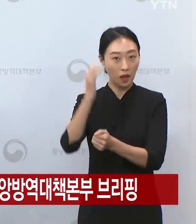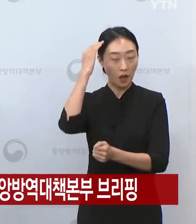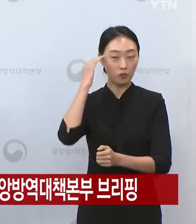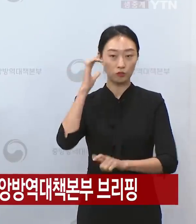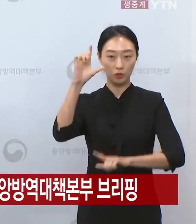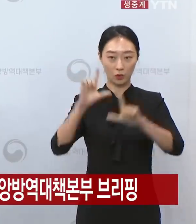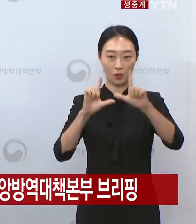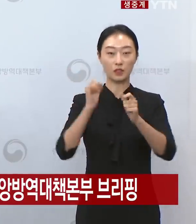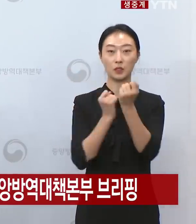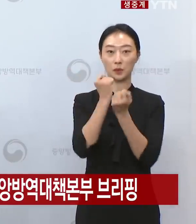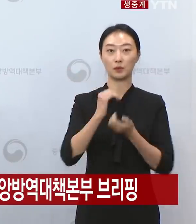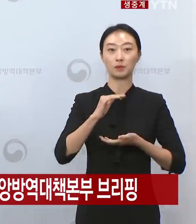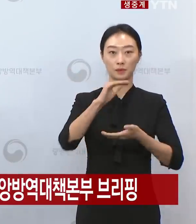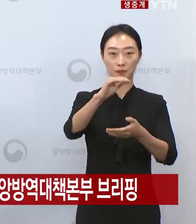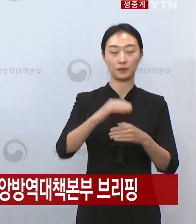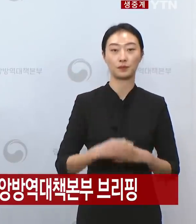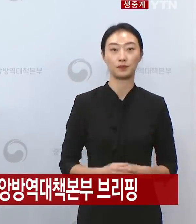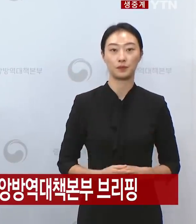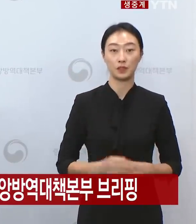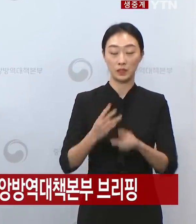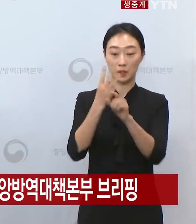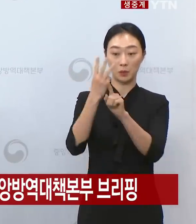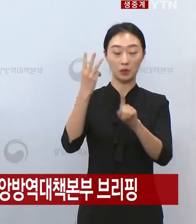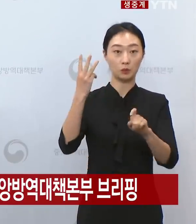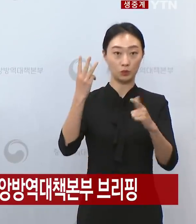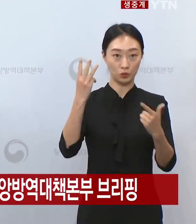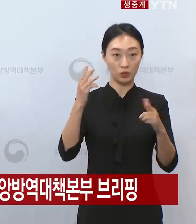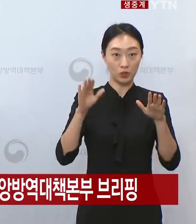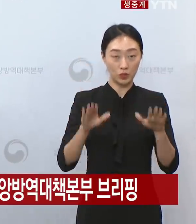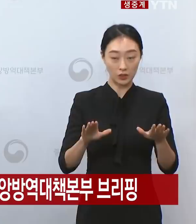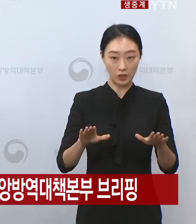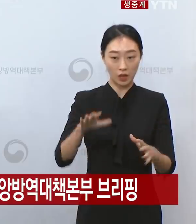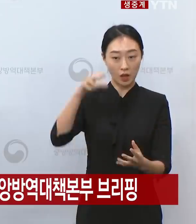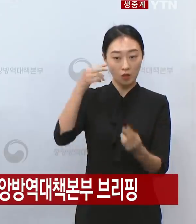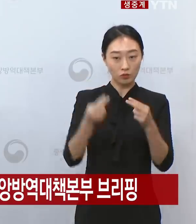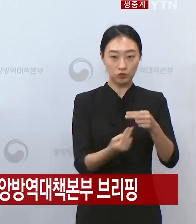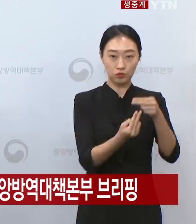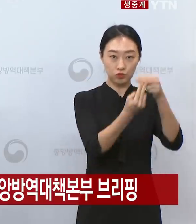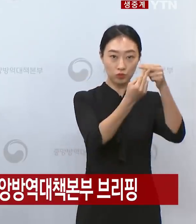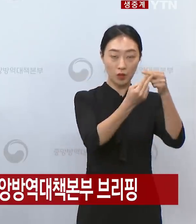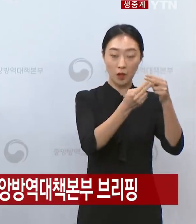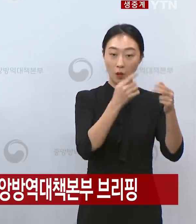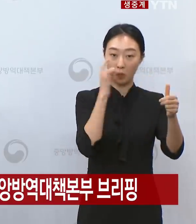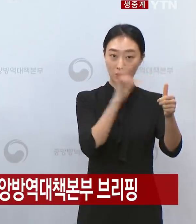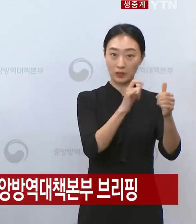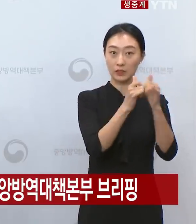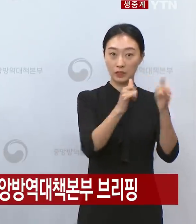국내 발생 현황을 말씀드리겠습니다. 3월 16일 현재 총 누적 확진자 수는